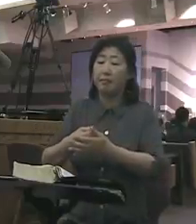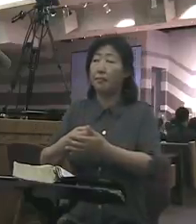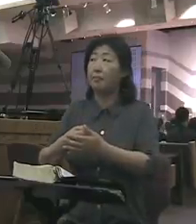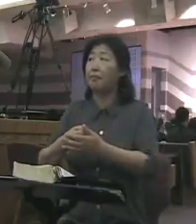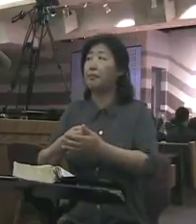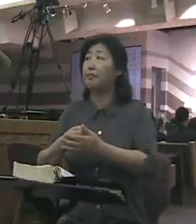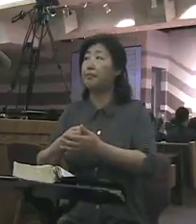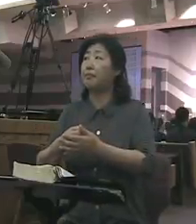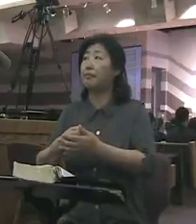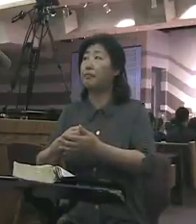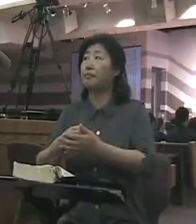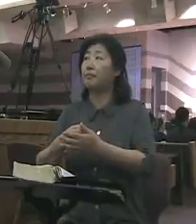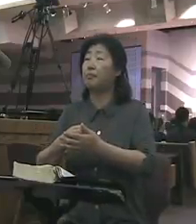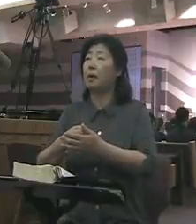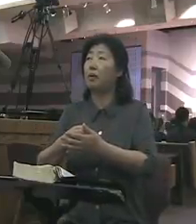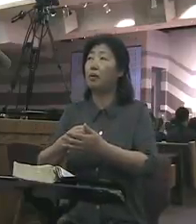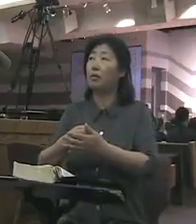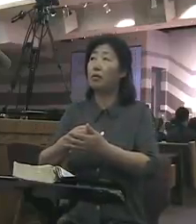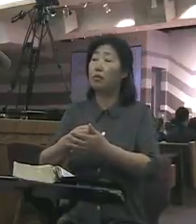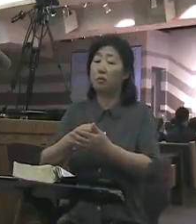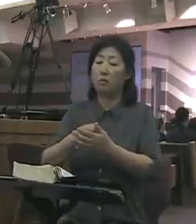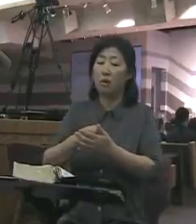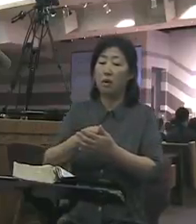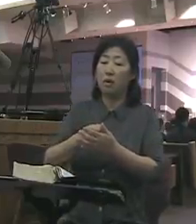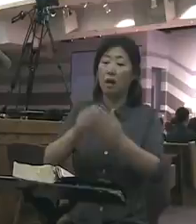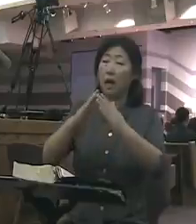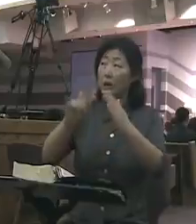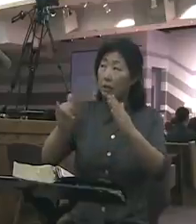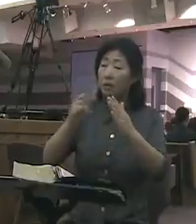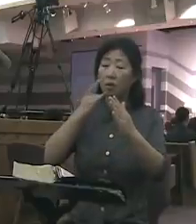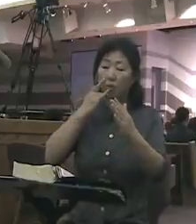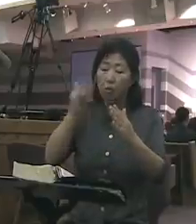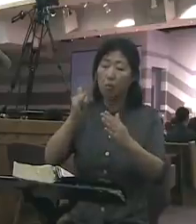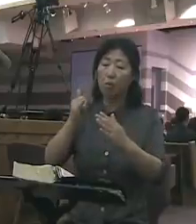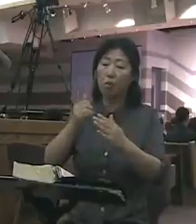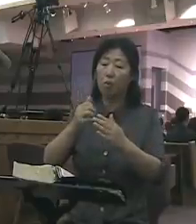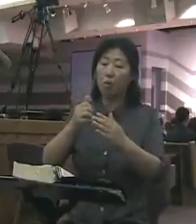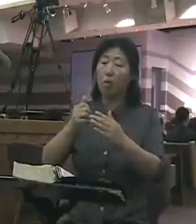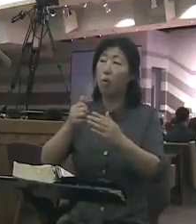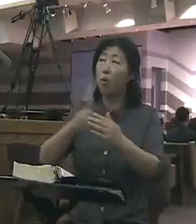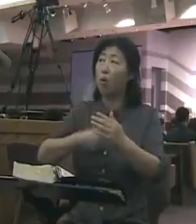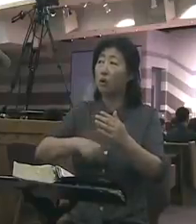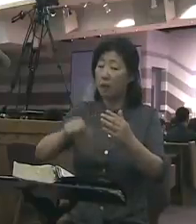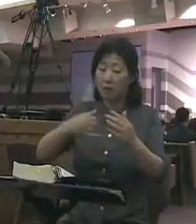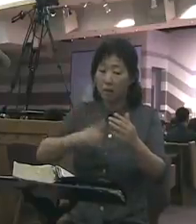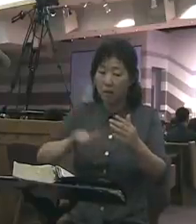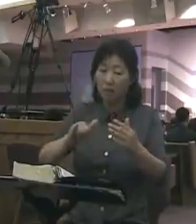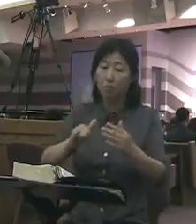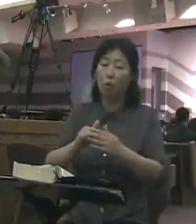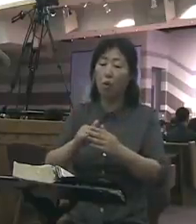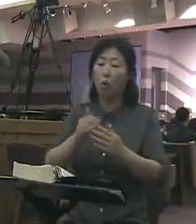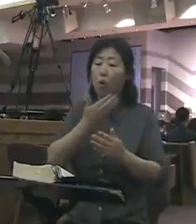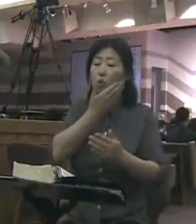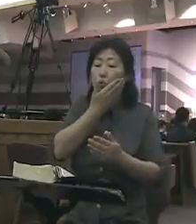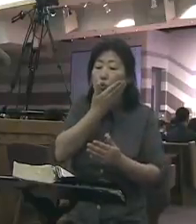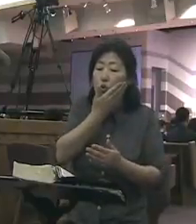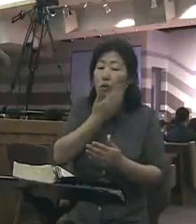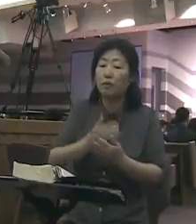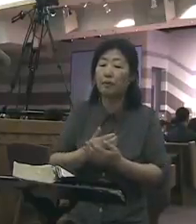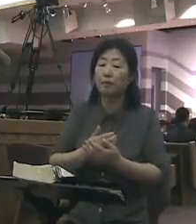여러분, 여기서 예수님이 말씀하신 가정이나 부모나 자녀나 이 모든 것이 소중하죠. 이것을 소홀히 하라는